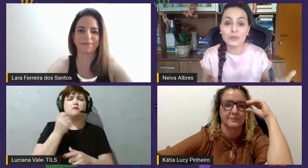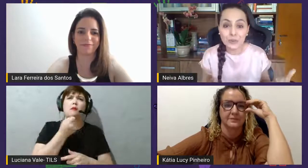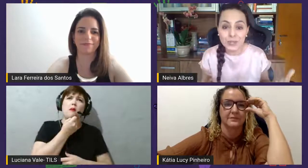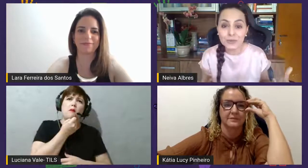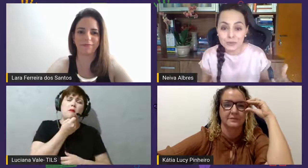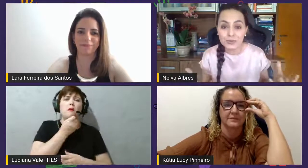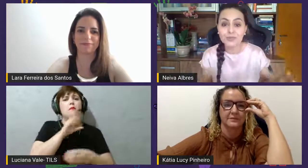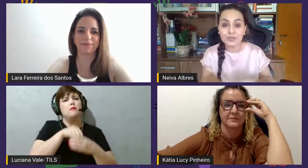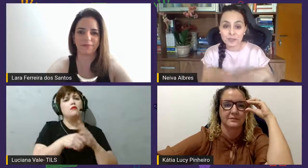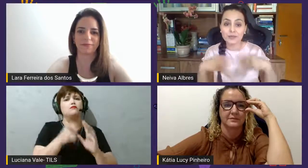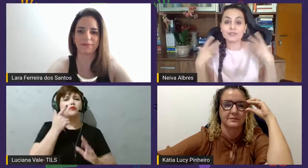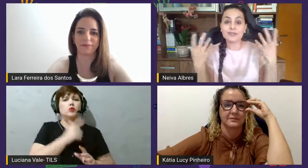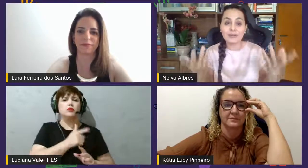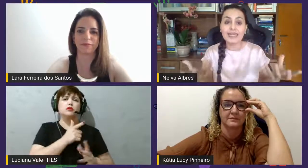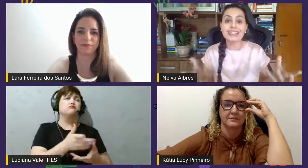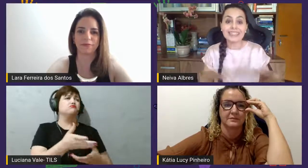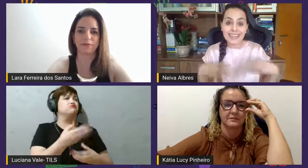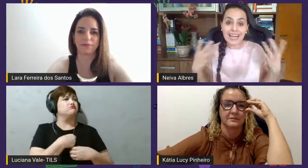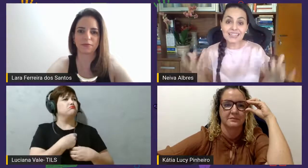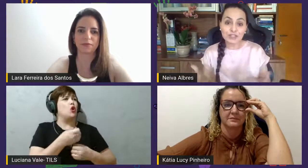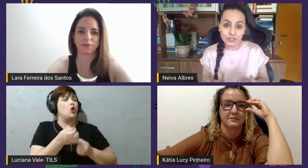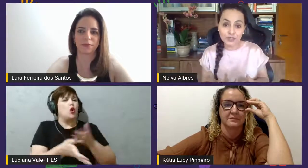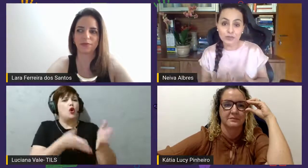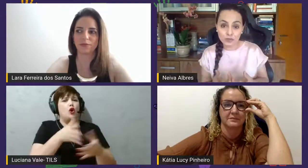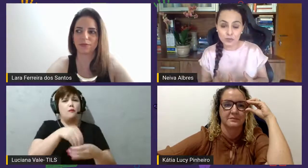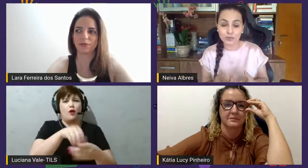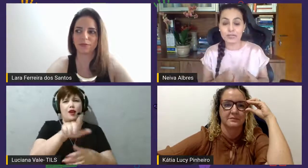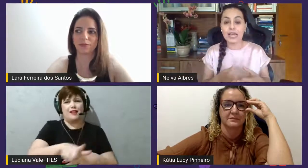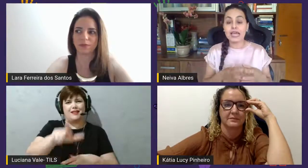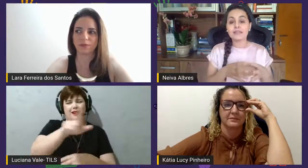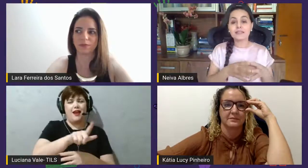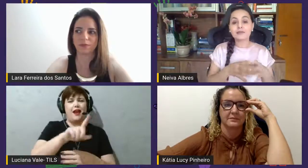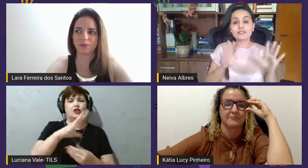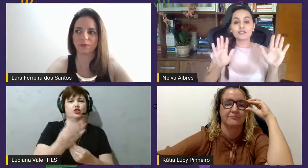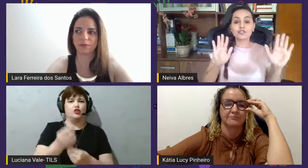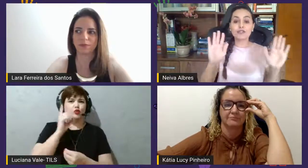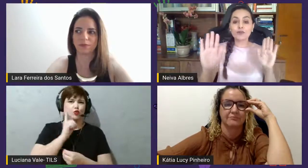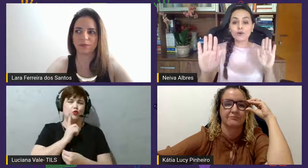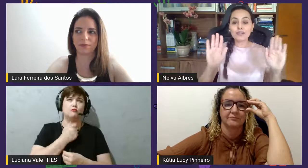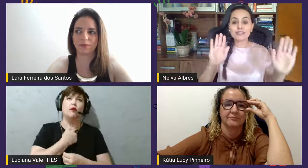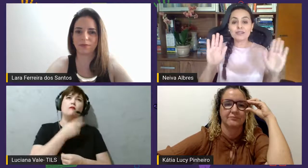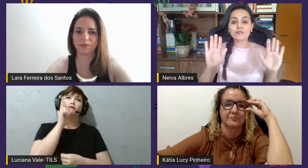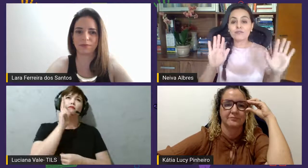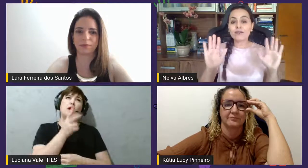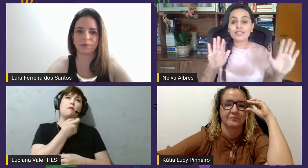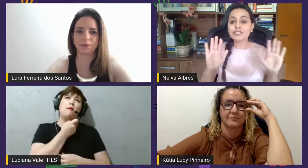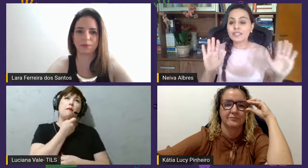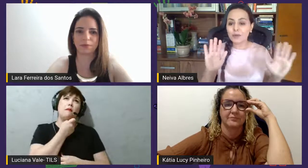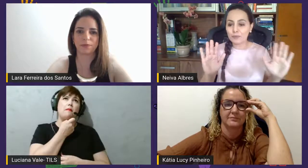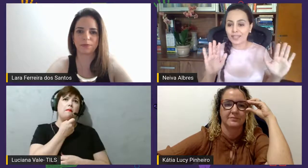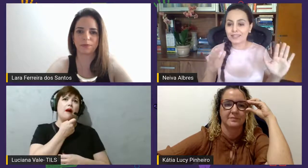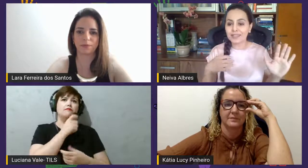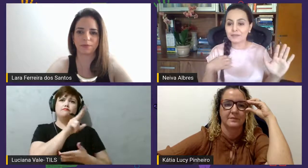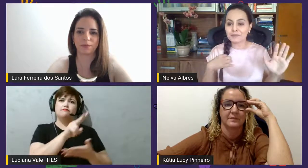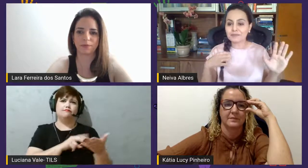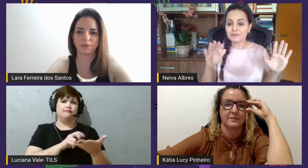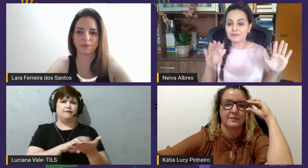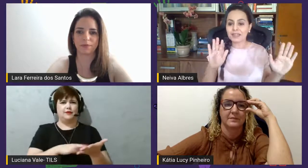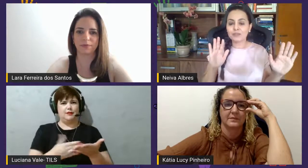acesso à cultura dos surdos, à produção literária e artística dos surdos. Então, assim, a gente tem vou falar de tempo,